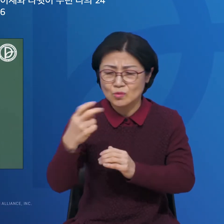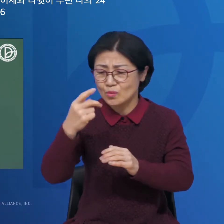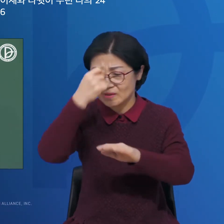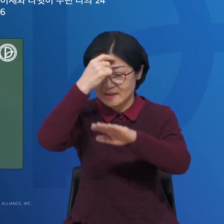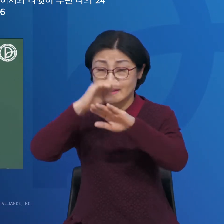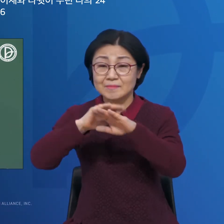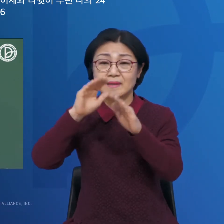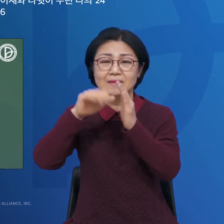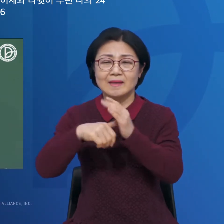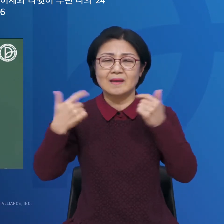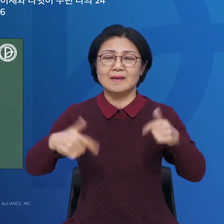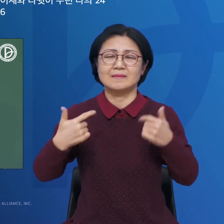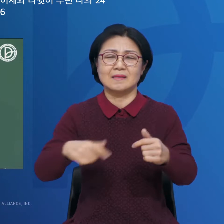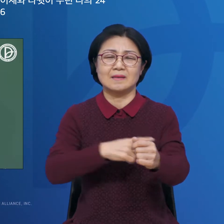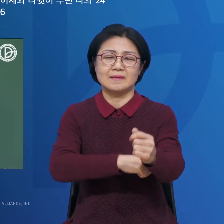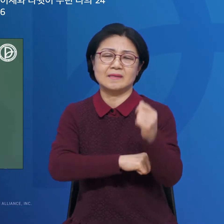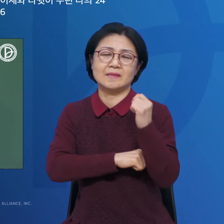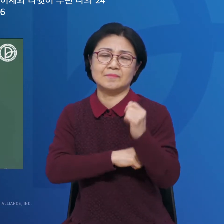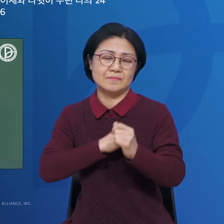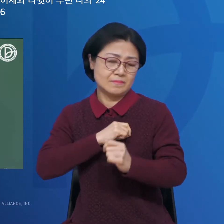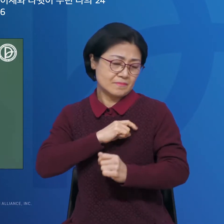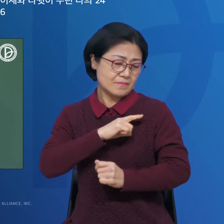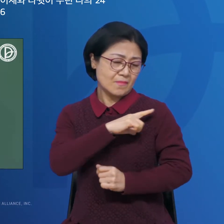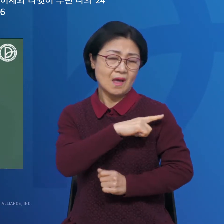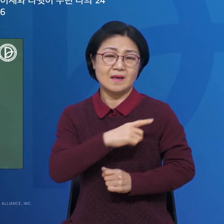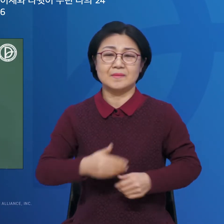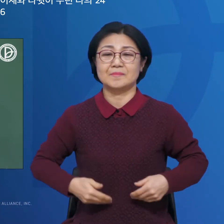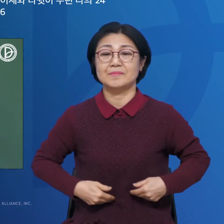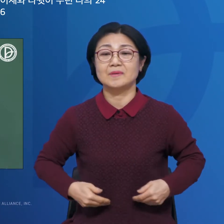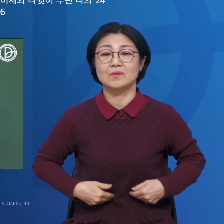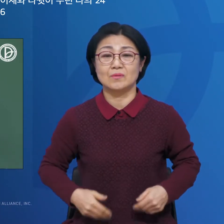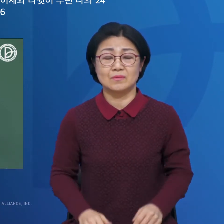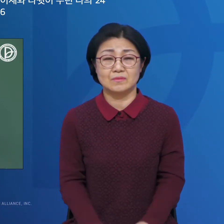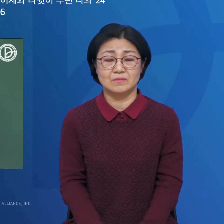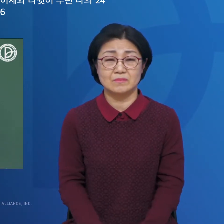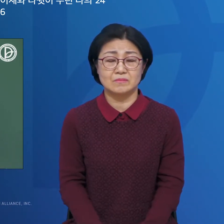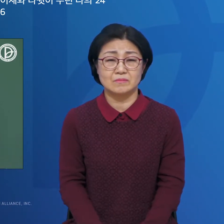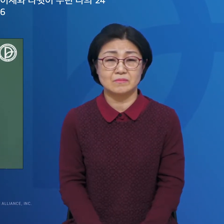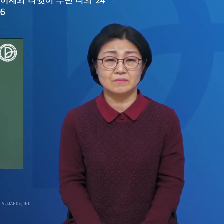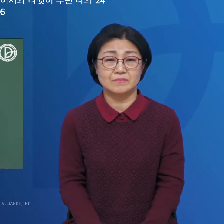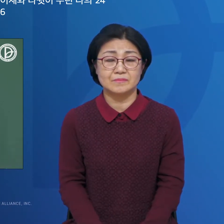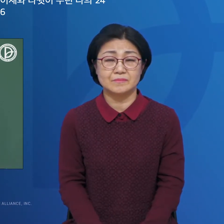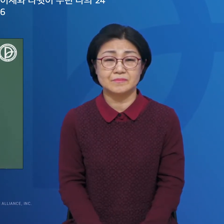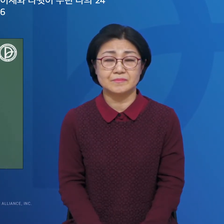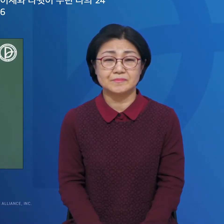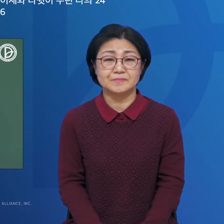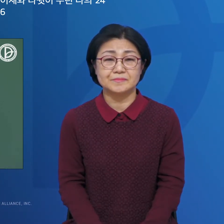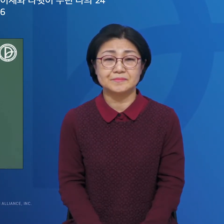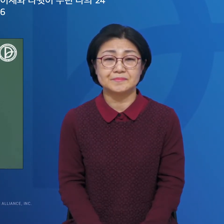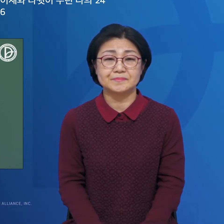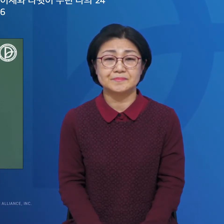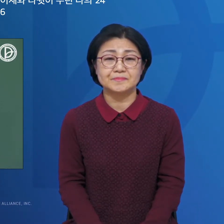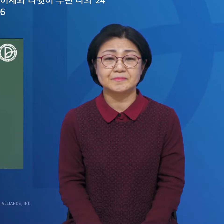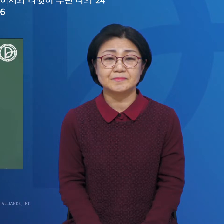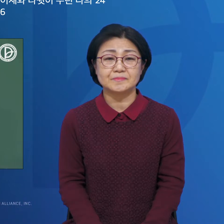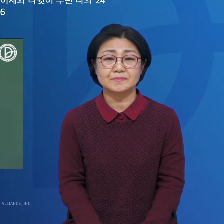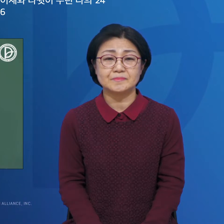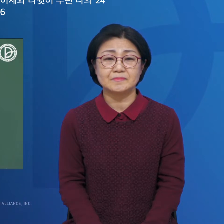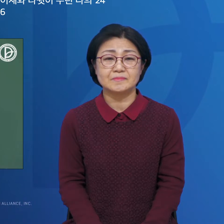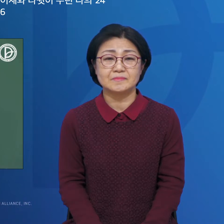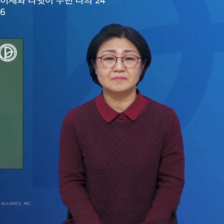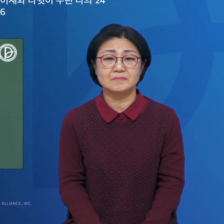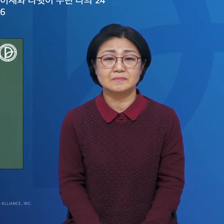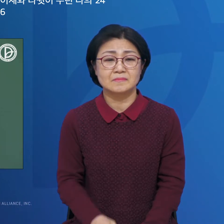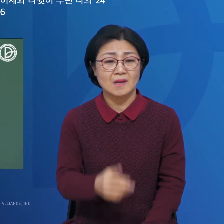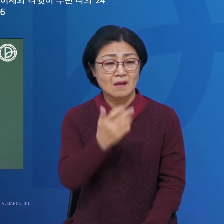give worship, you have to gain true strength inside of prayer. 이걸 모르고 그냥 두면은 예사로 지나가는 것처럼 보이지만은